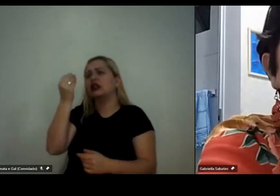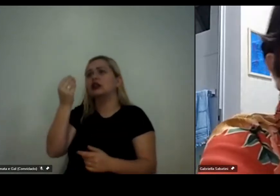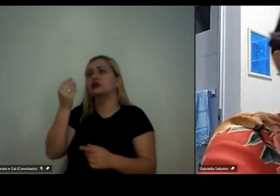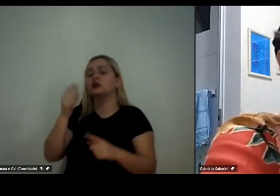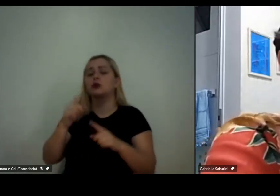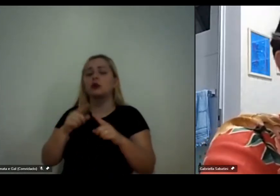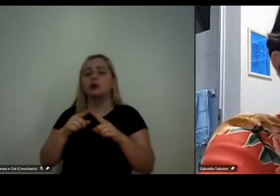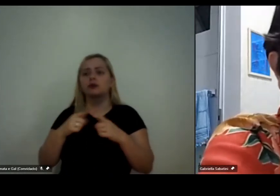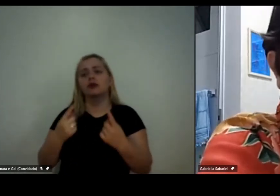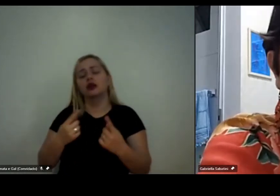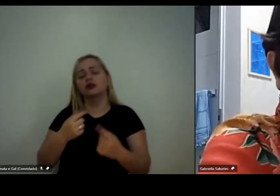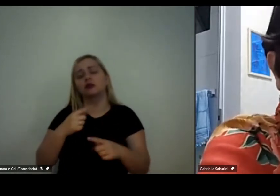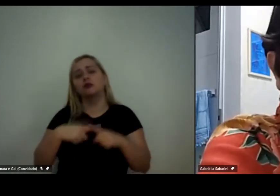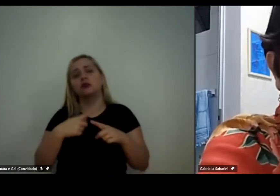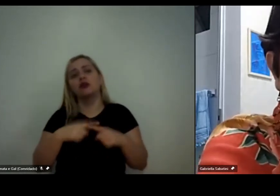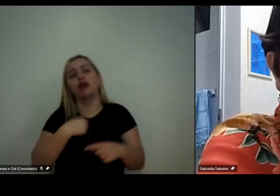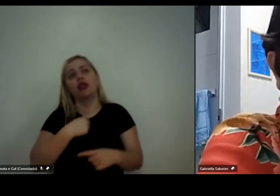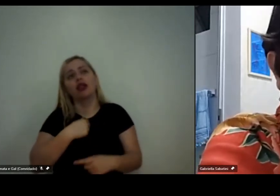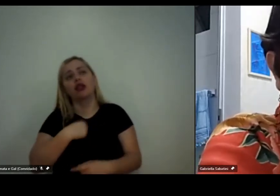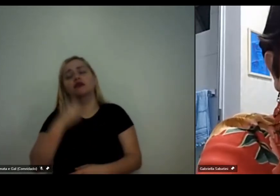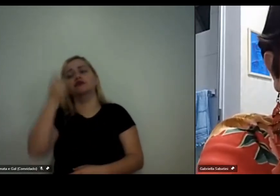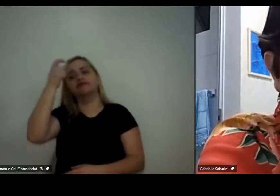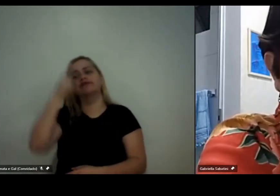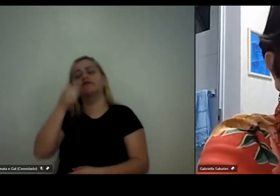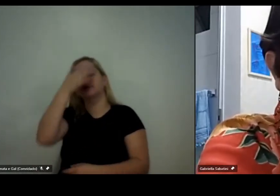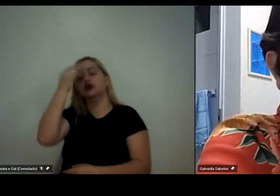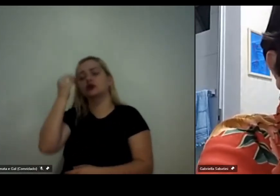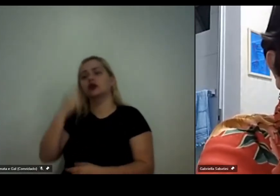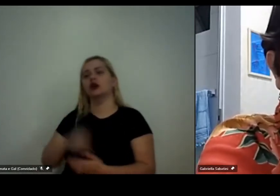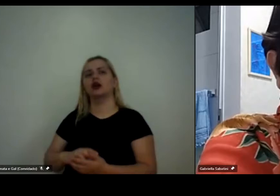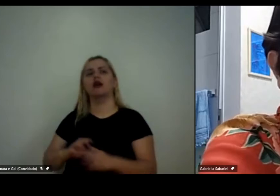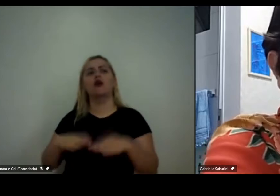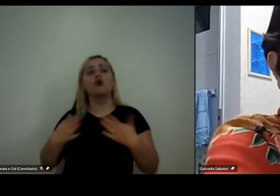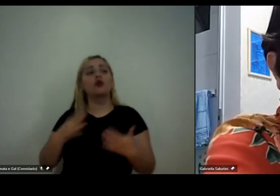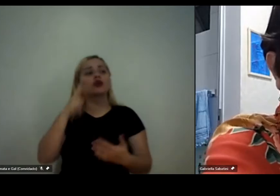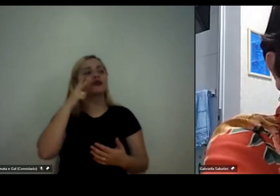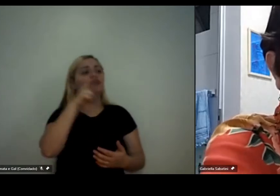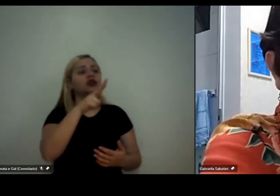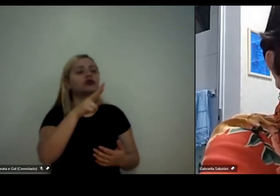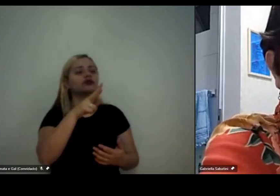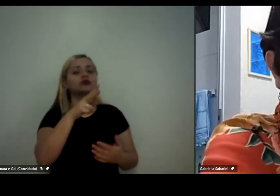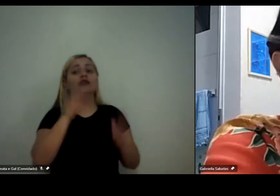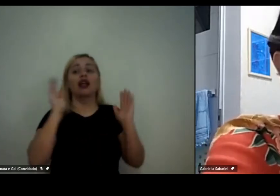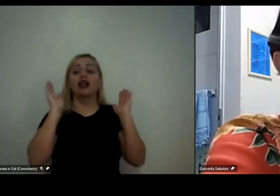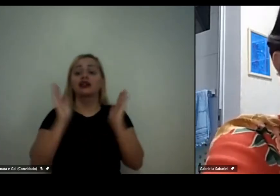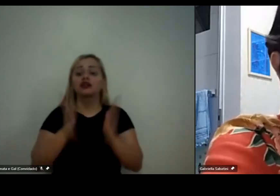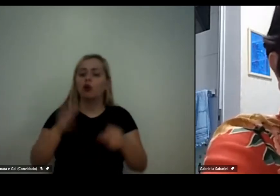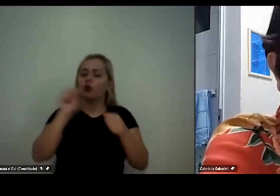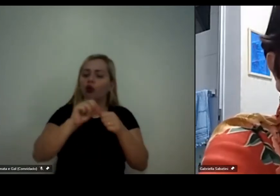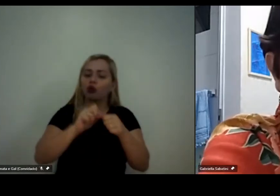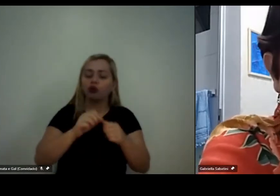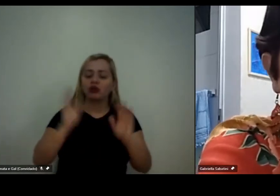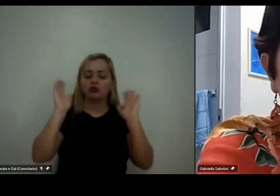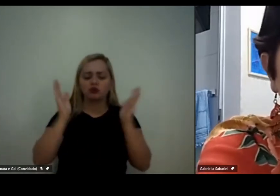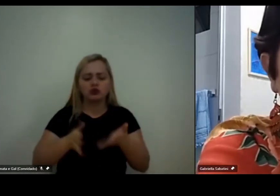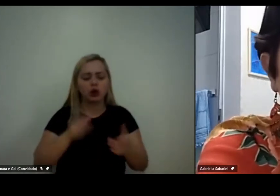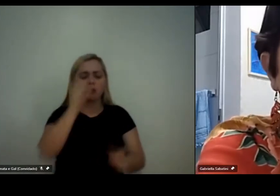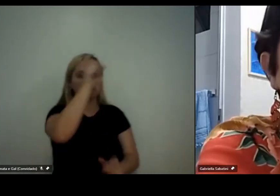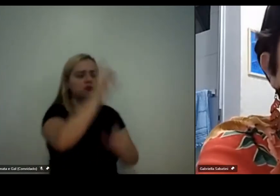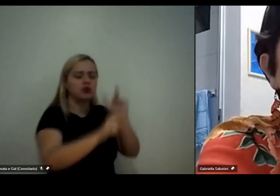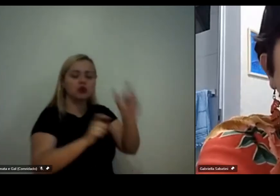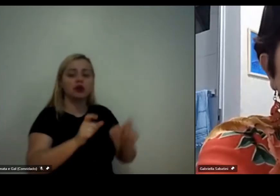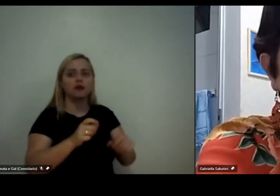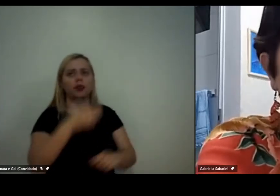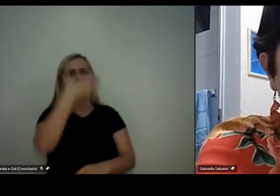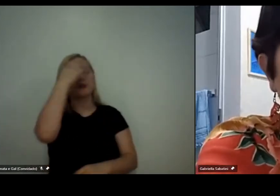um jeito de ser. Nem percebo. Quando vejo, já só existo. Só estou presente. Passei as últimas